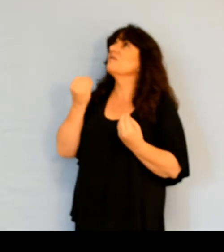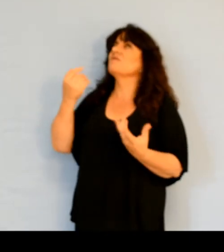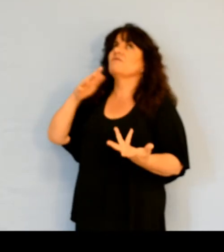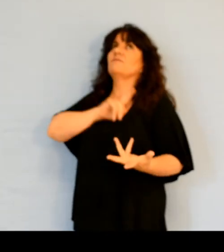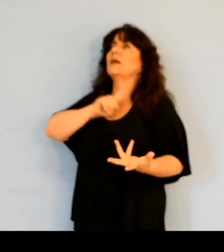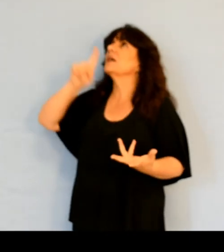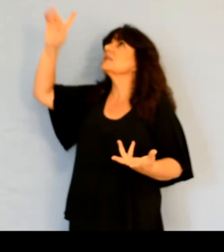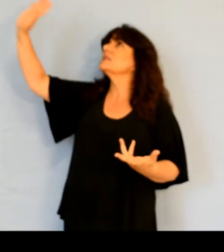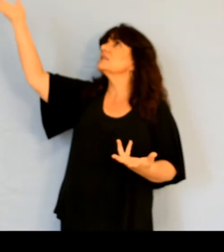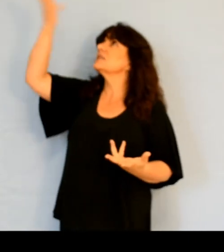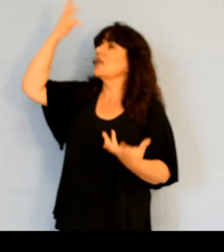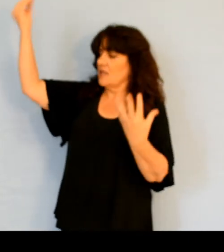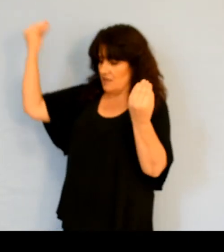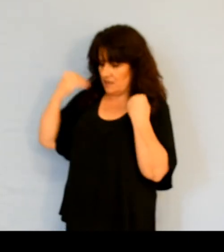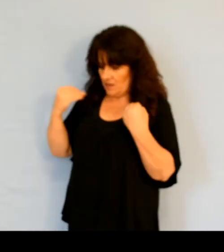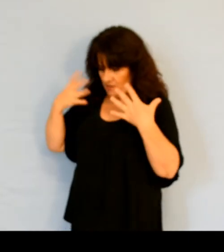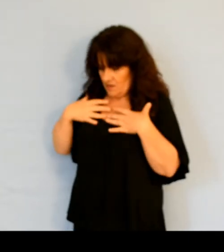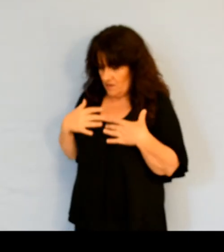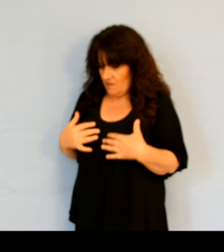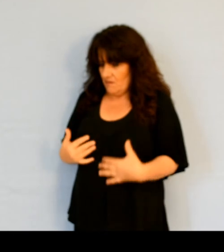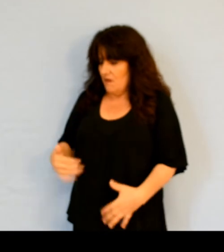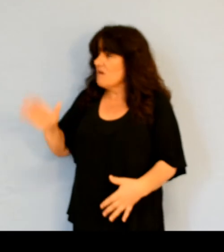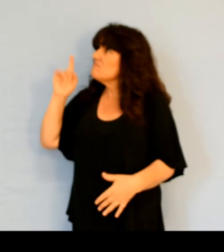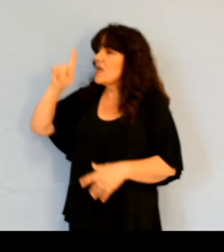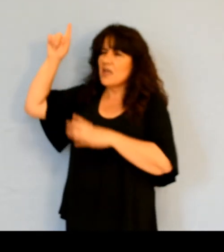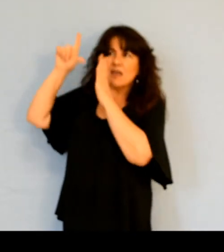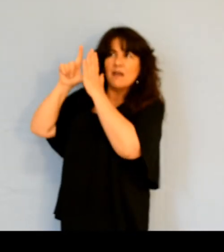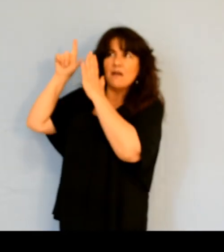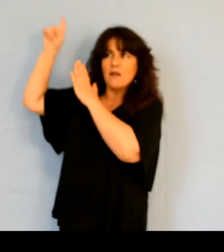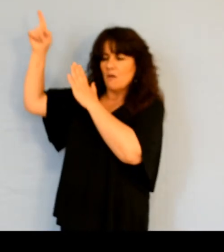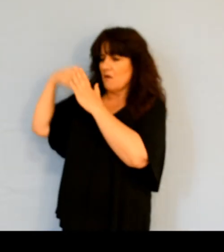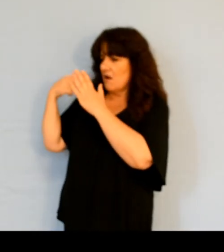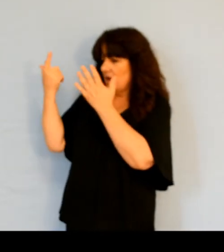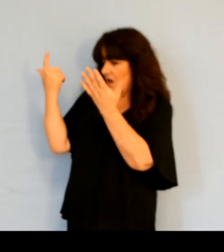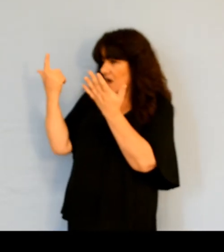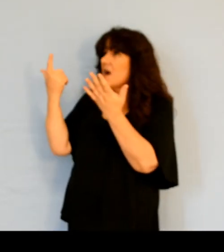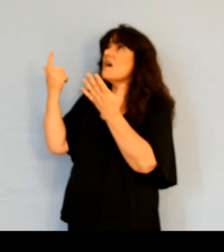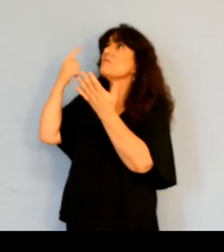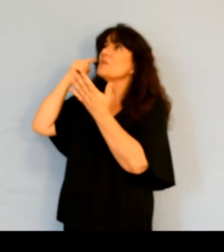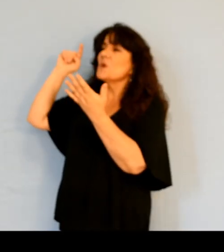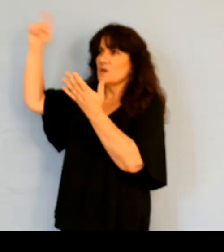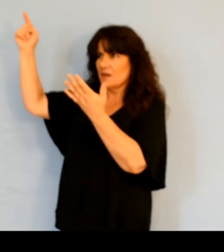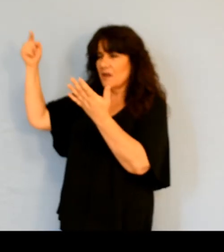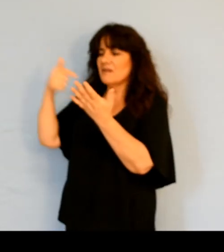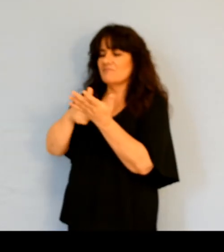lois, je les méprise, et c'est par lui que j'espère les retrouver. »